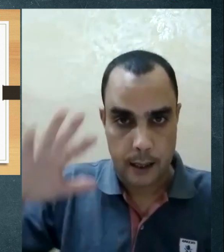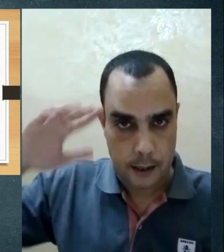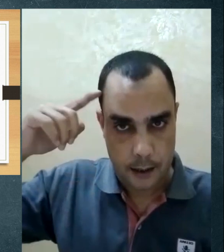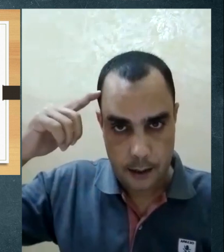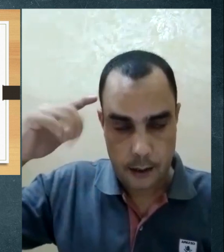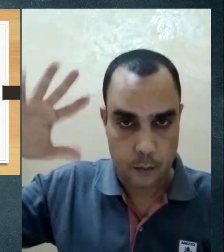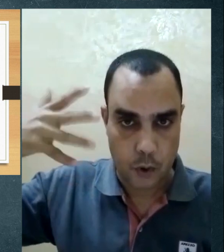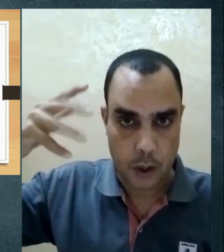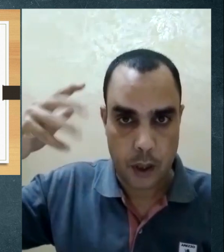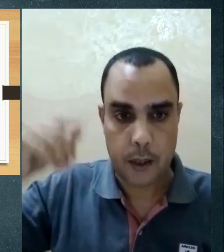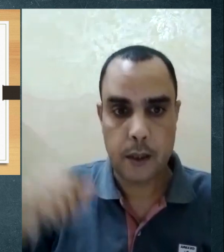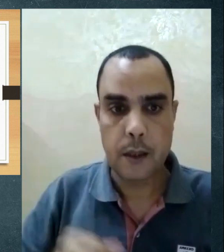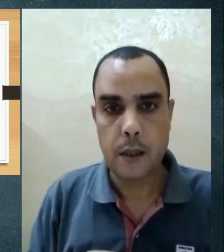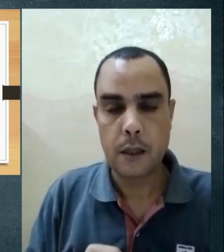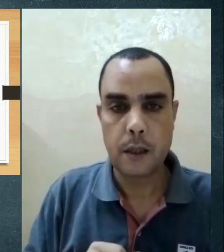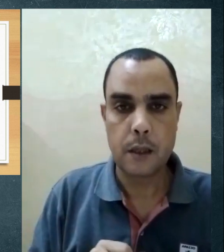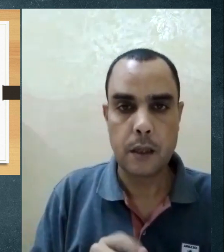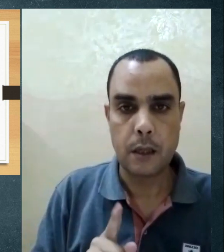المراهق